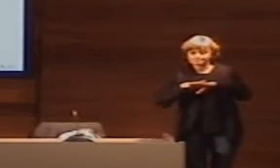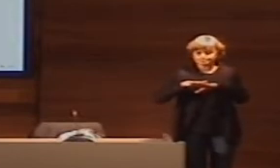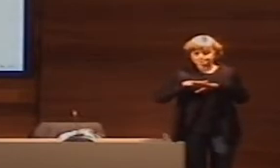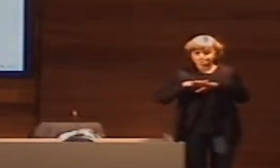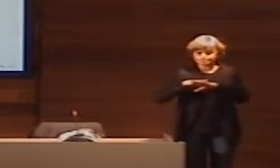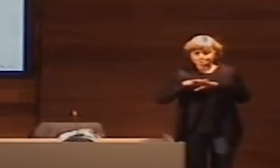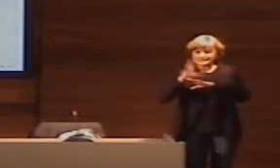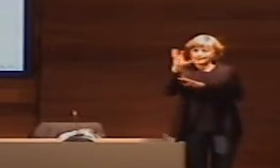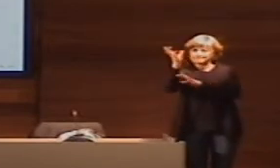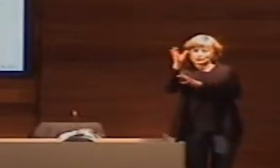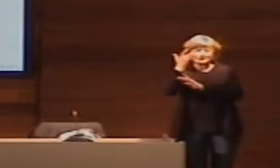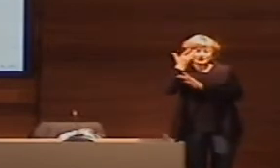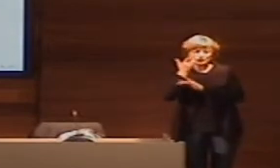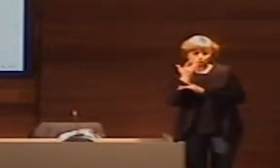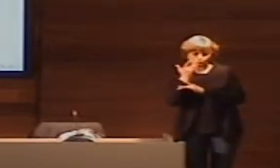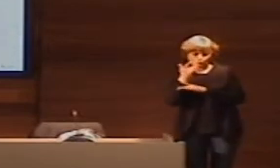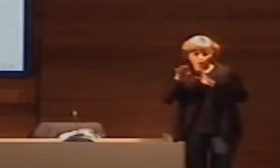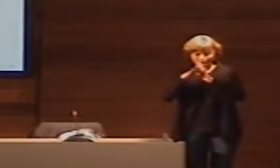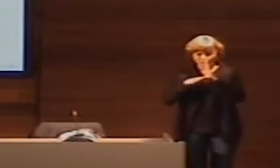real.